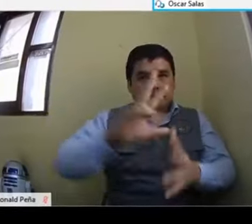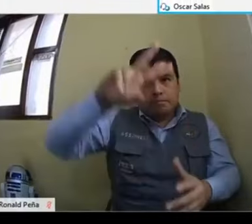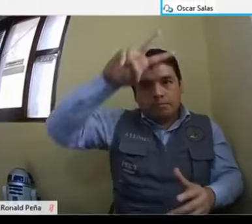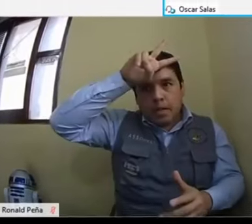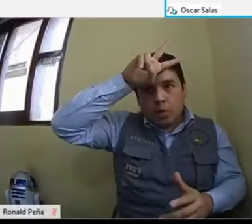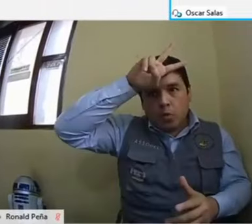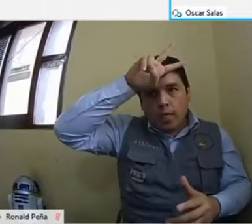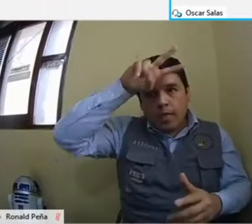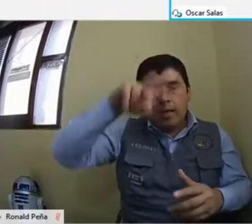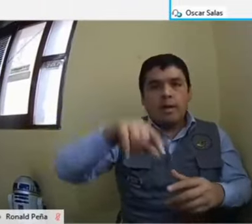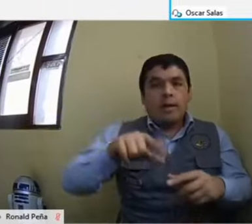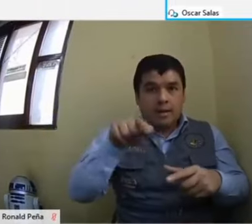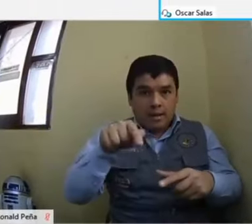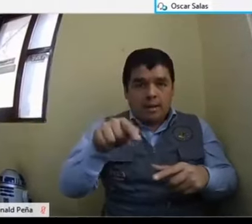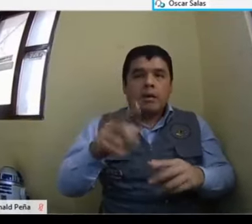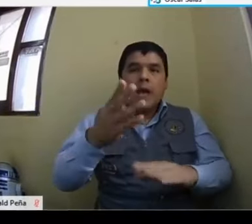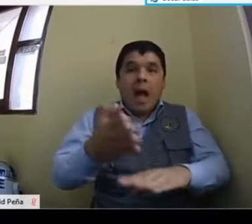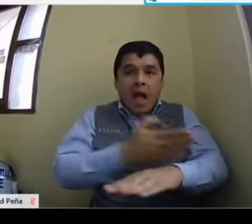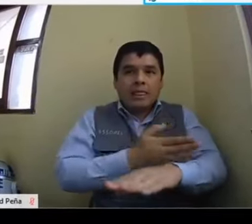lengua de señas peruanas.